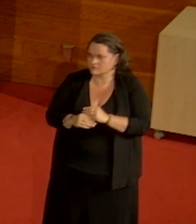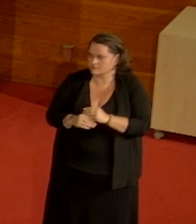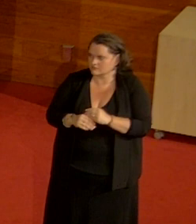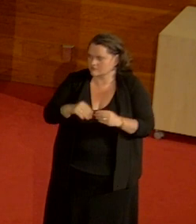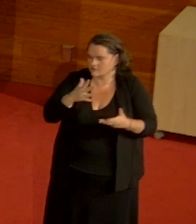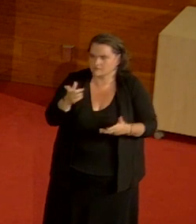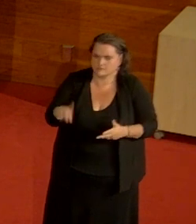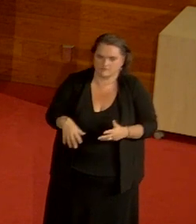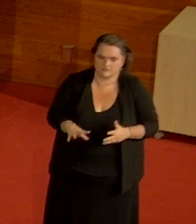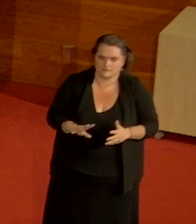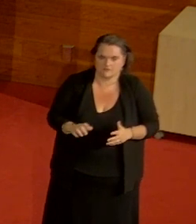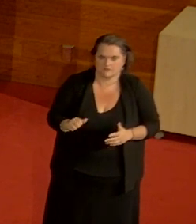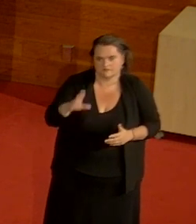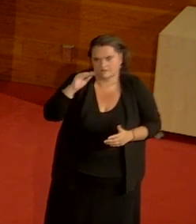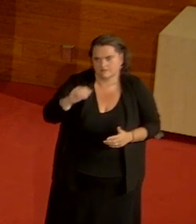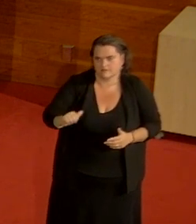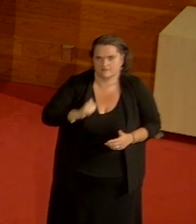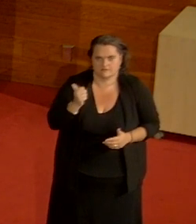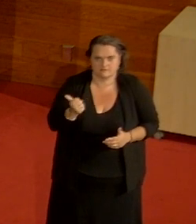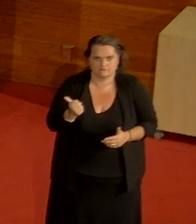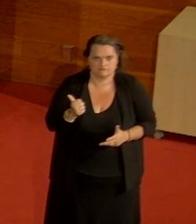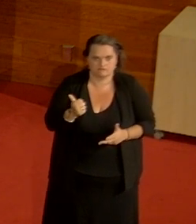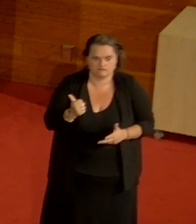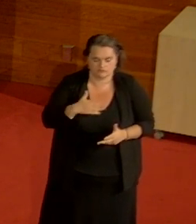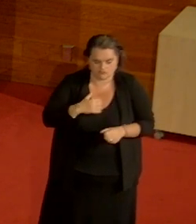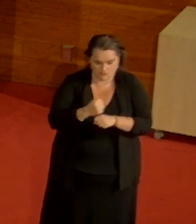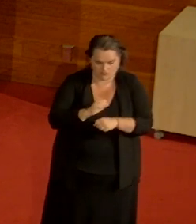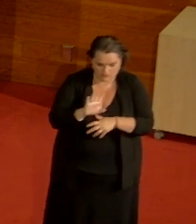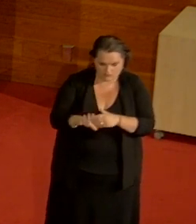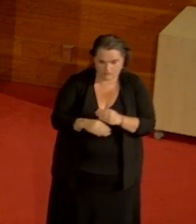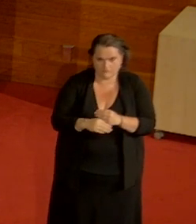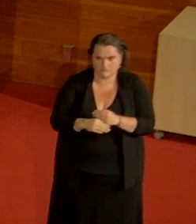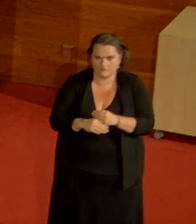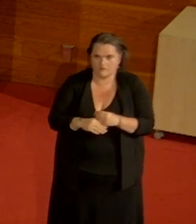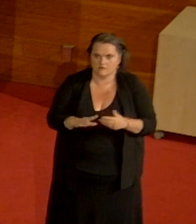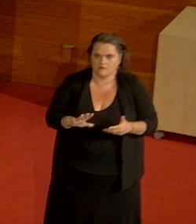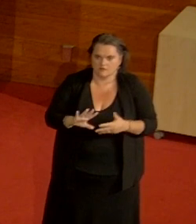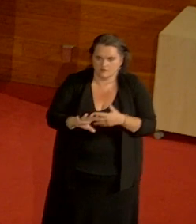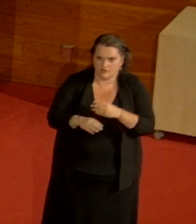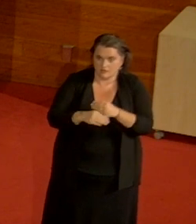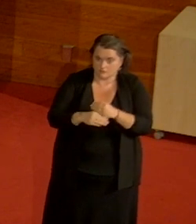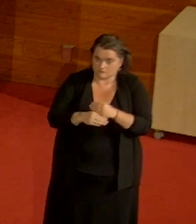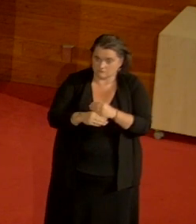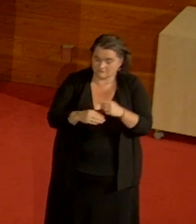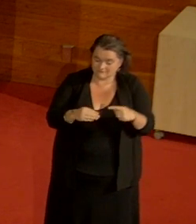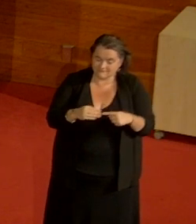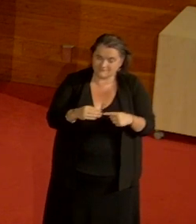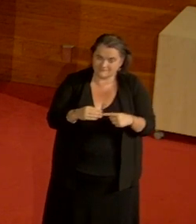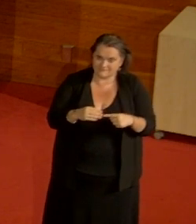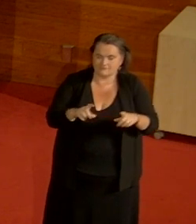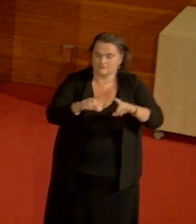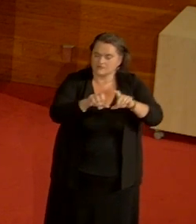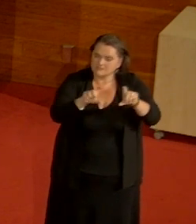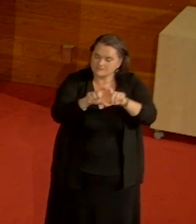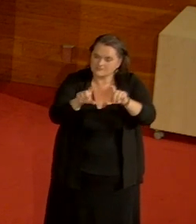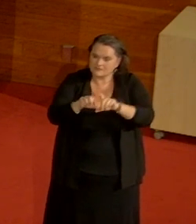utilizamos Inteligencia artificial y complementamos nuestro trabajo pero en ese complemento muchas empresas